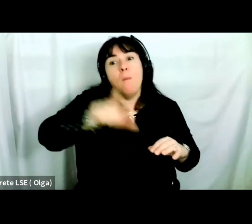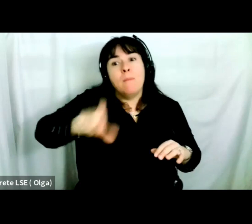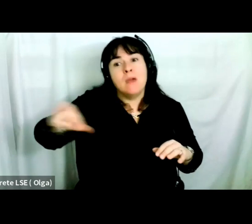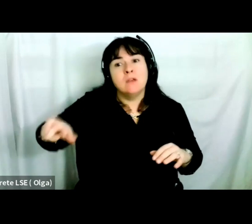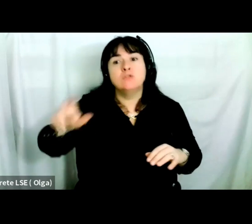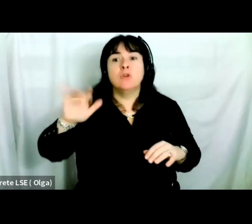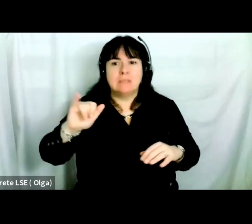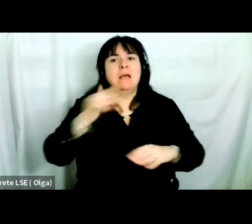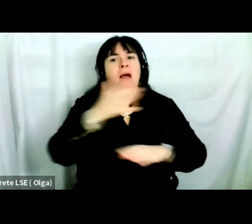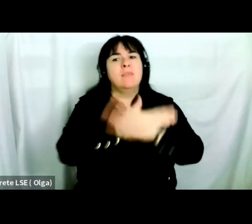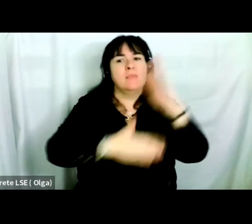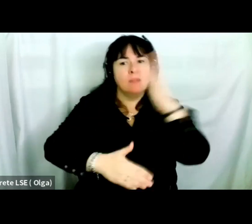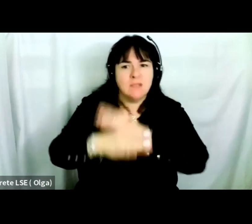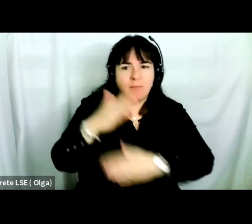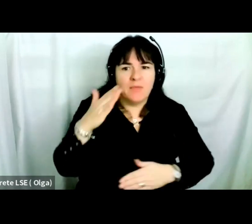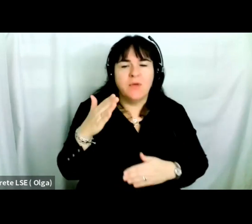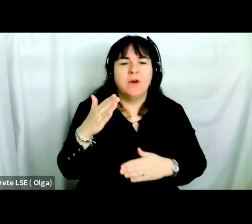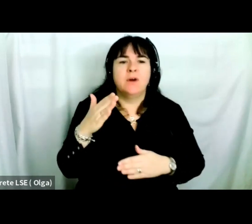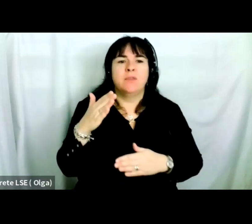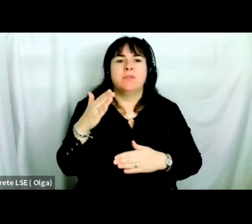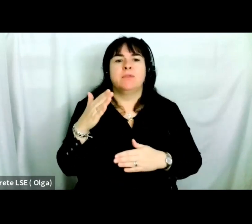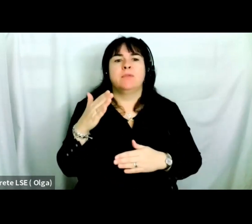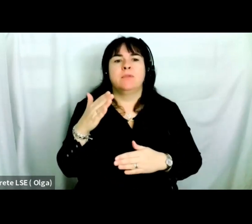de discapacidad,